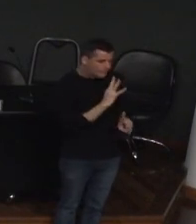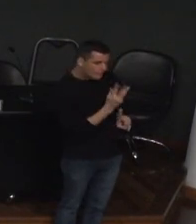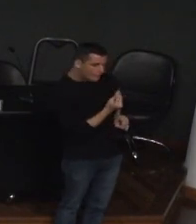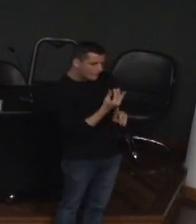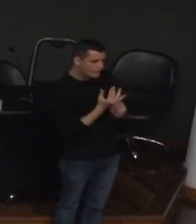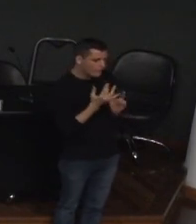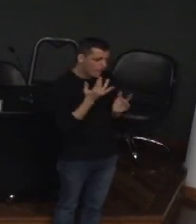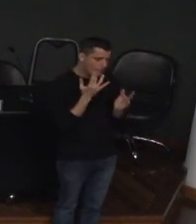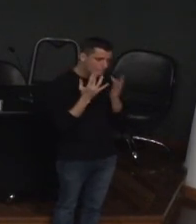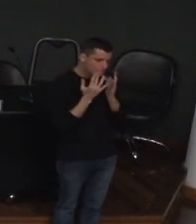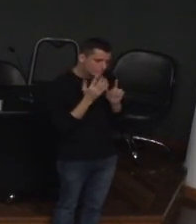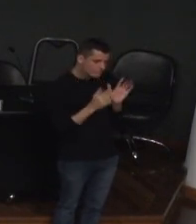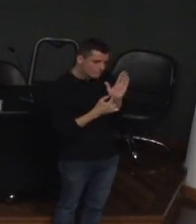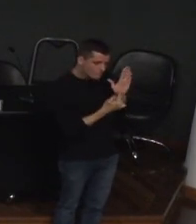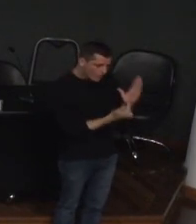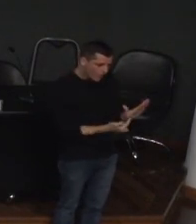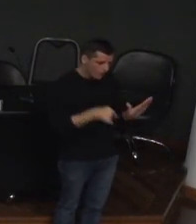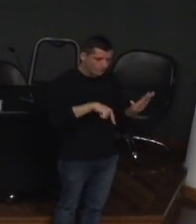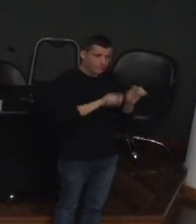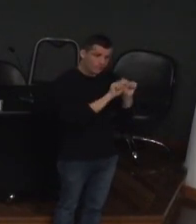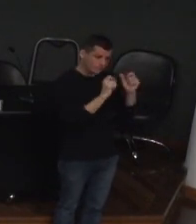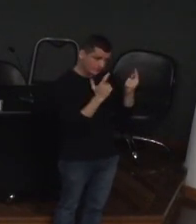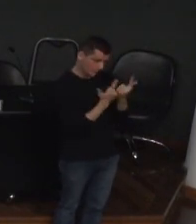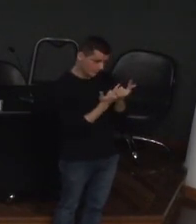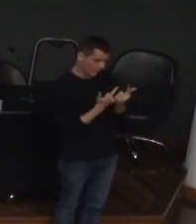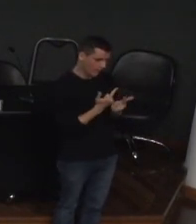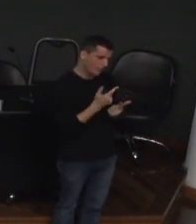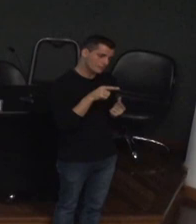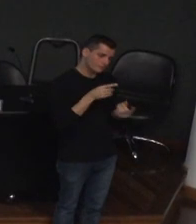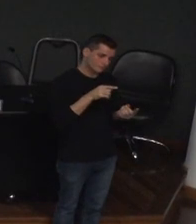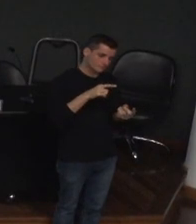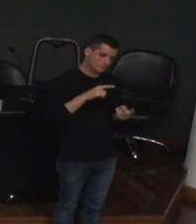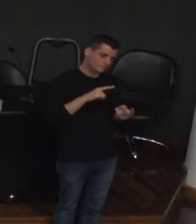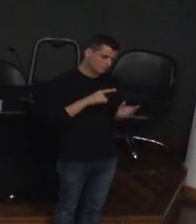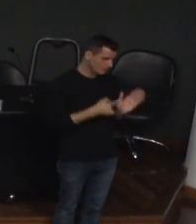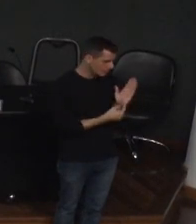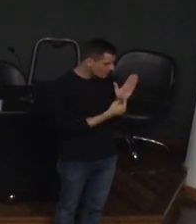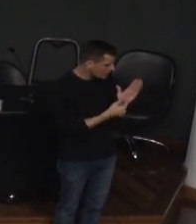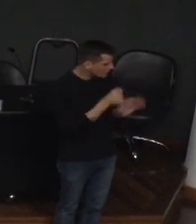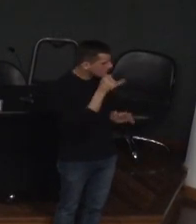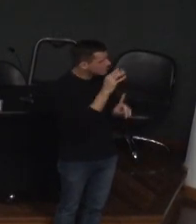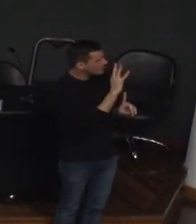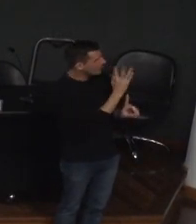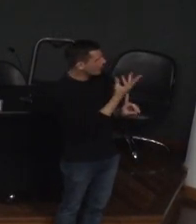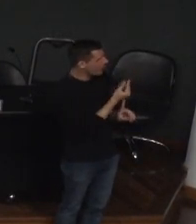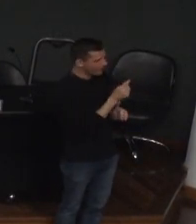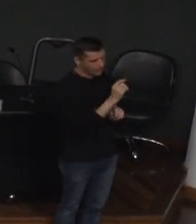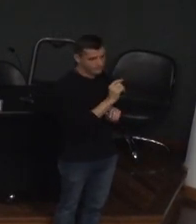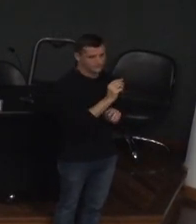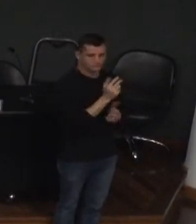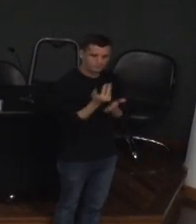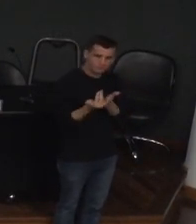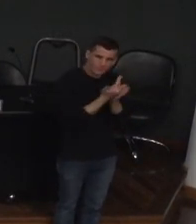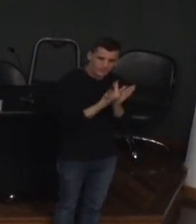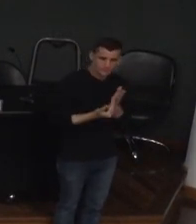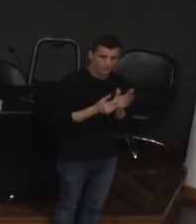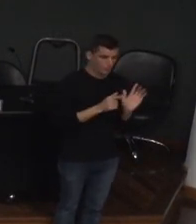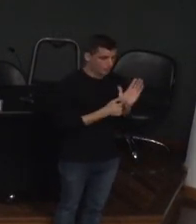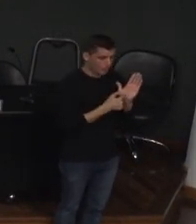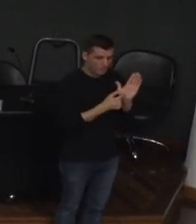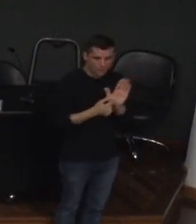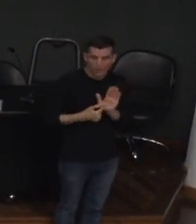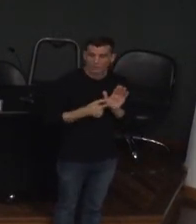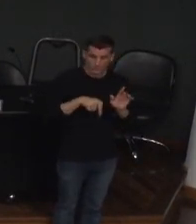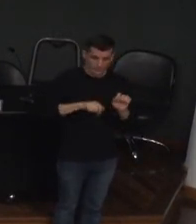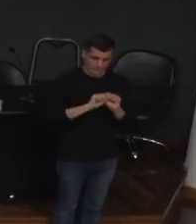saguão da Assembleia ou em outros locais da Assembleia para exposição dos seus, da sua arte, né, das, ou das suas atividades culturais.